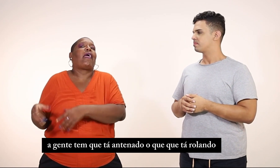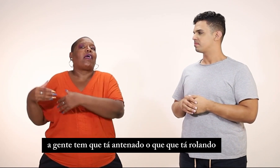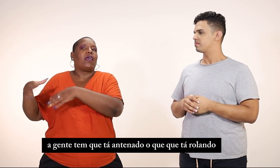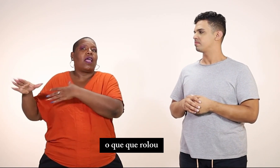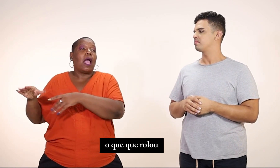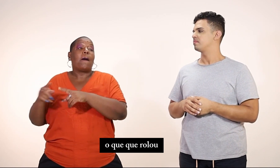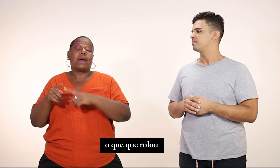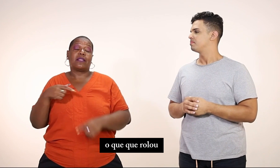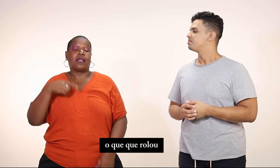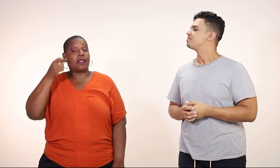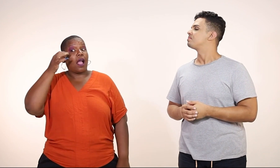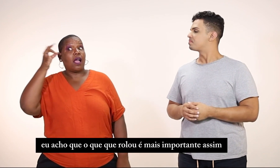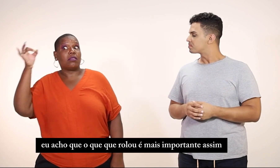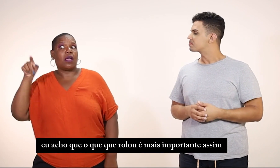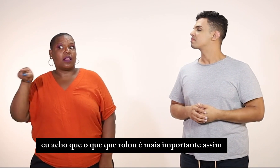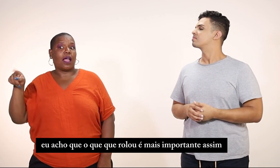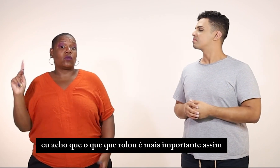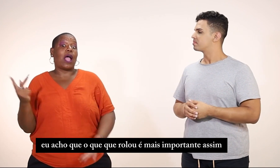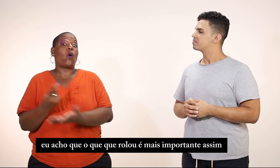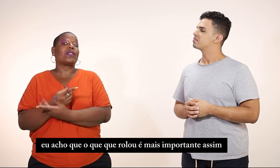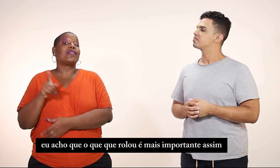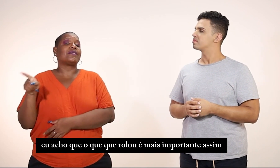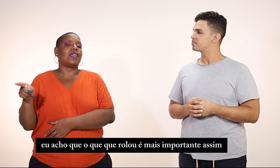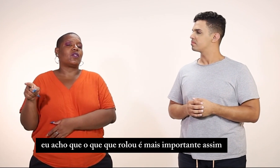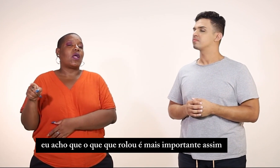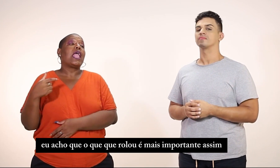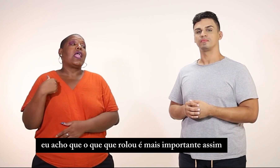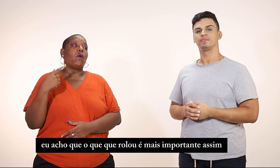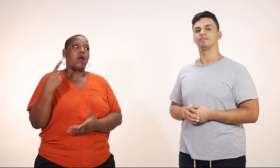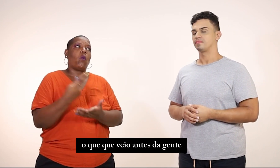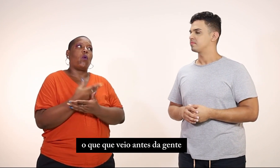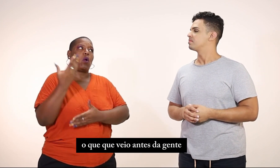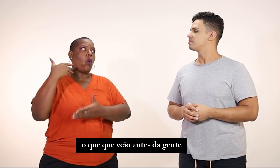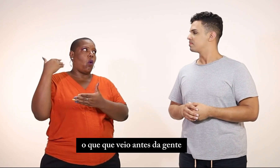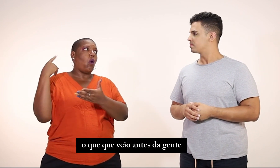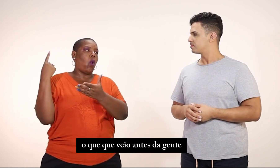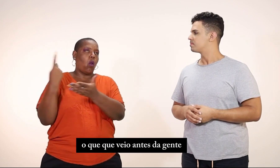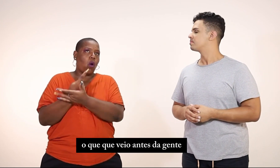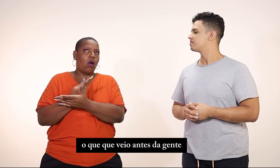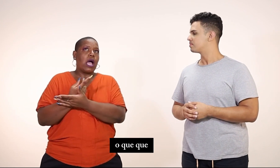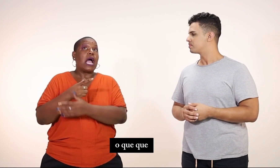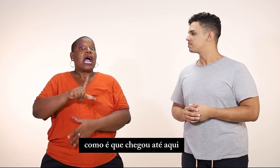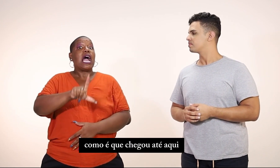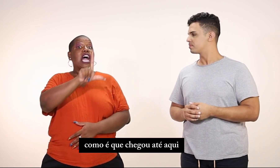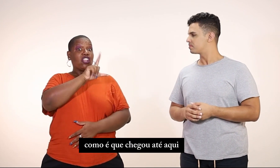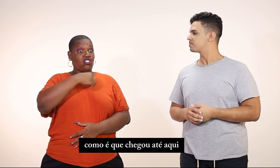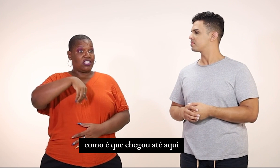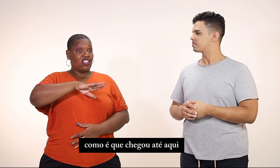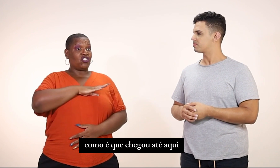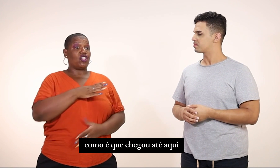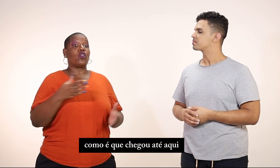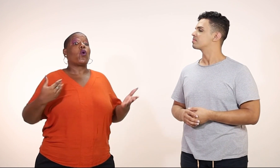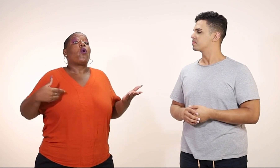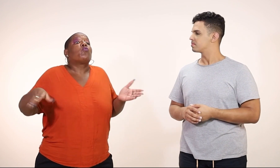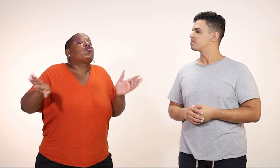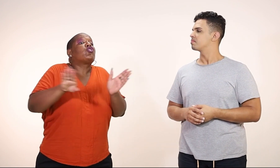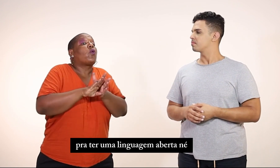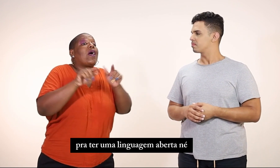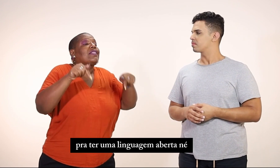rolando, o que rolou. Eu acho que o que rolou é mais importante, assim. O que veio antes da gente, como é que chegou até aqui, para ter